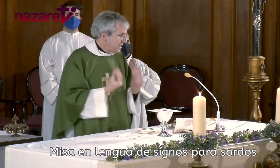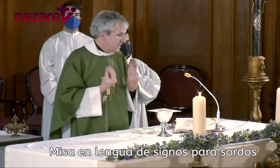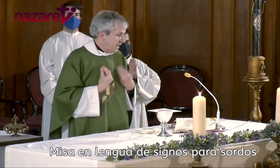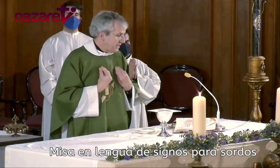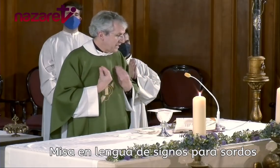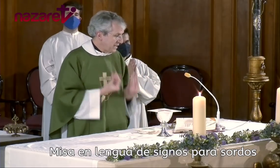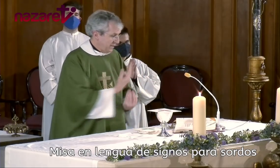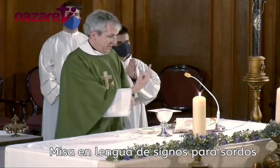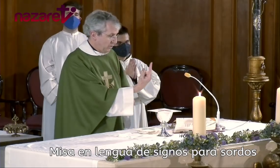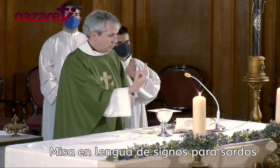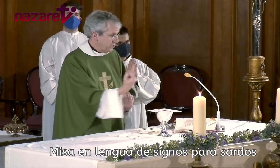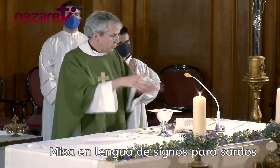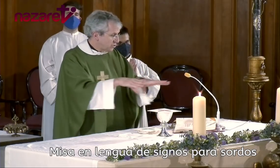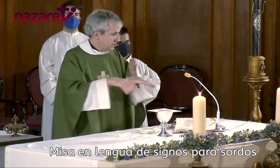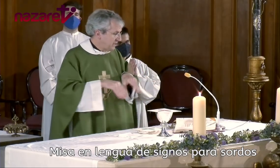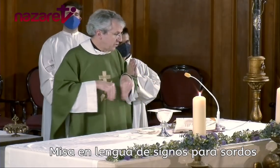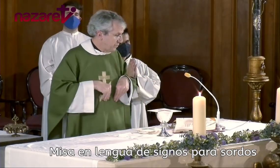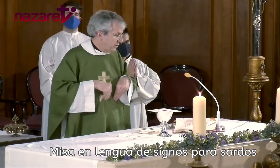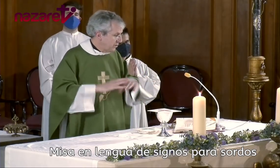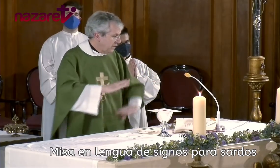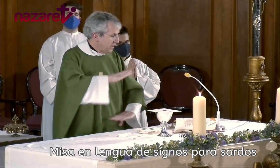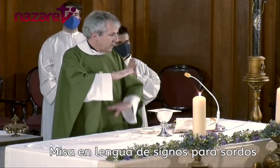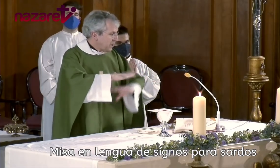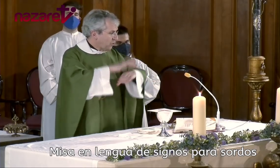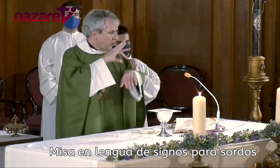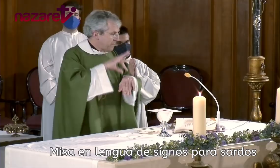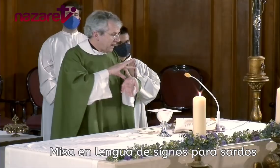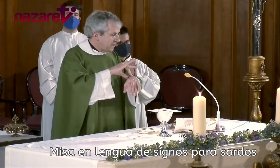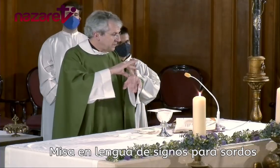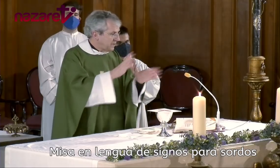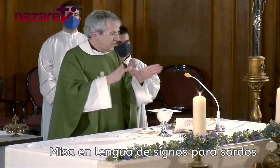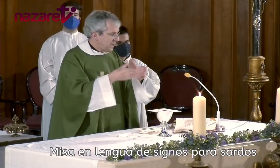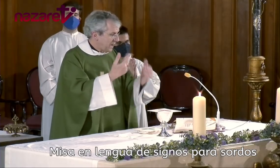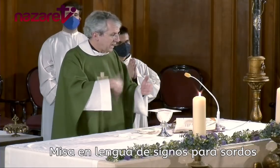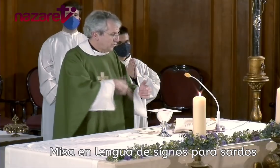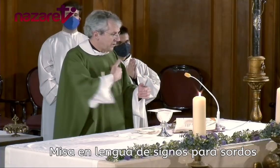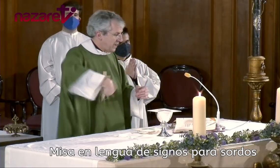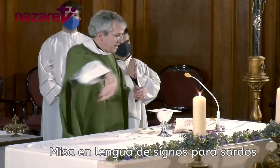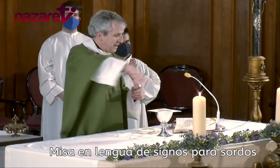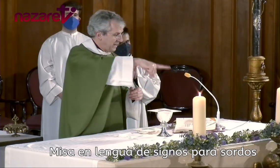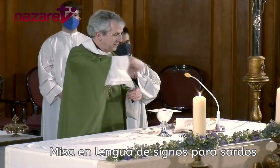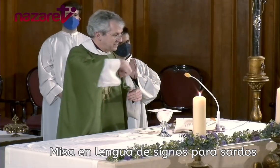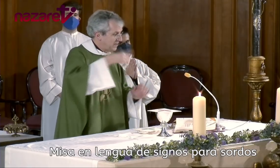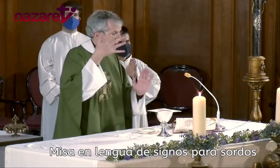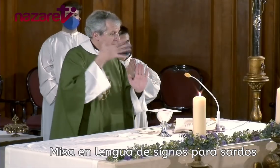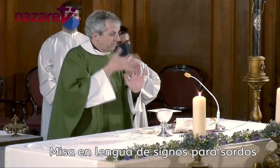que habita en tus hijos de adopción y colma y dirige a toda la Iglesia. Por